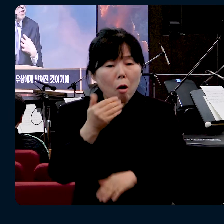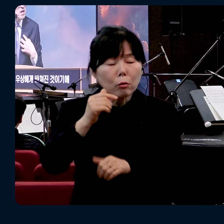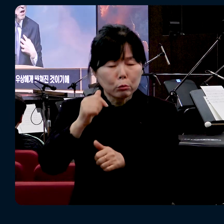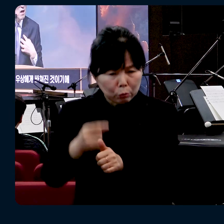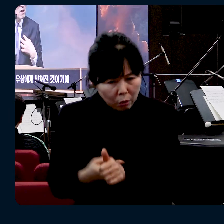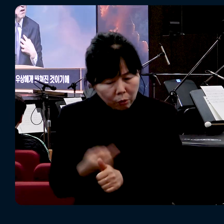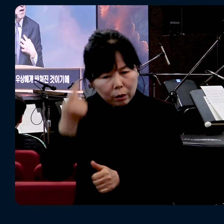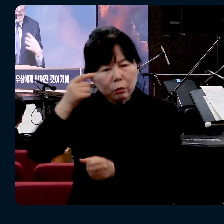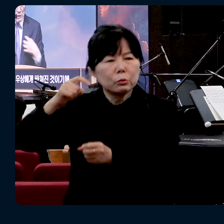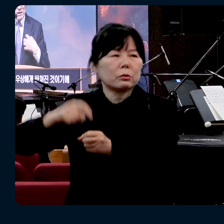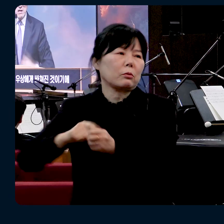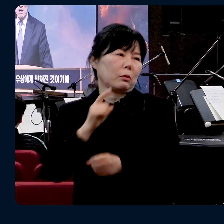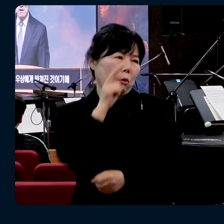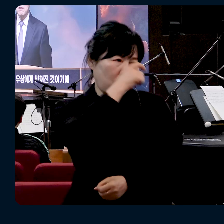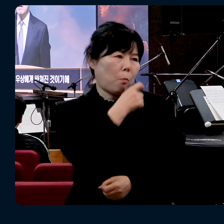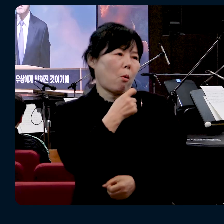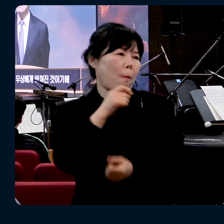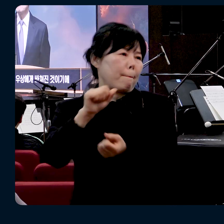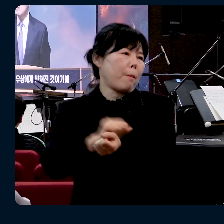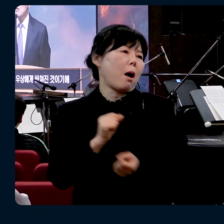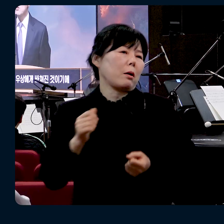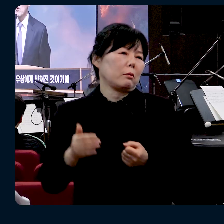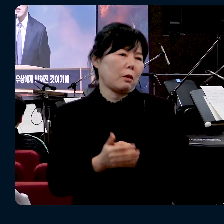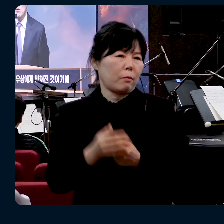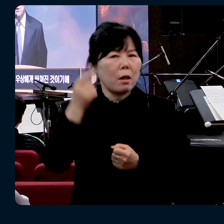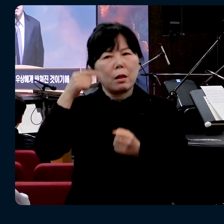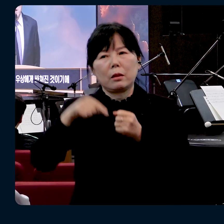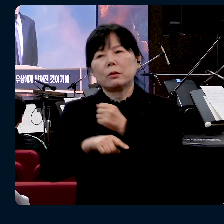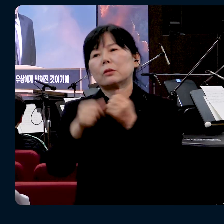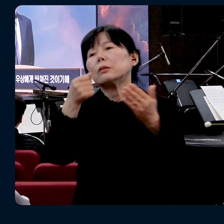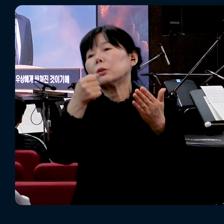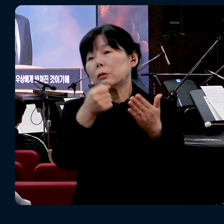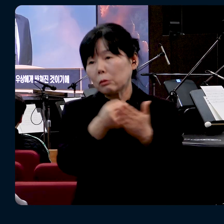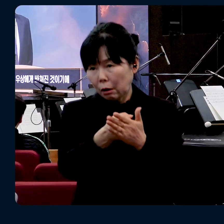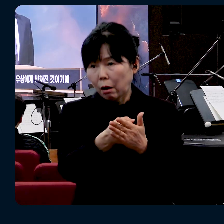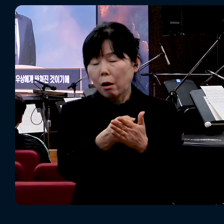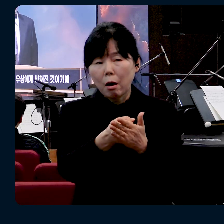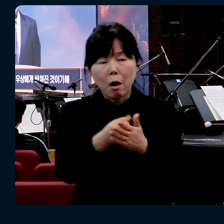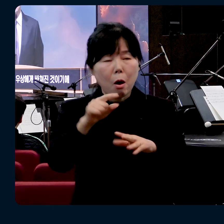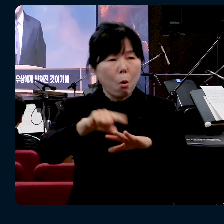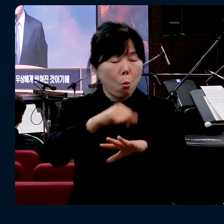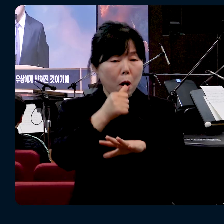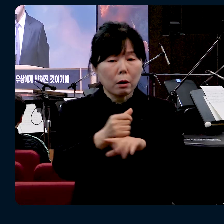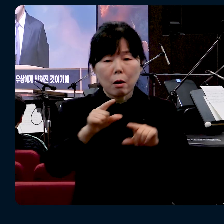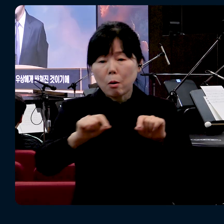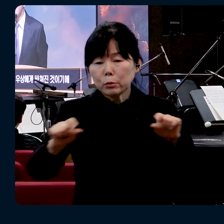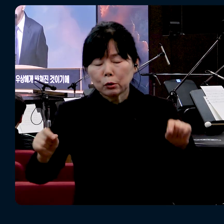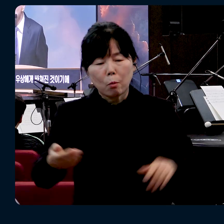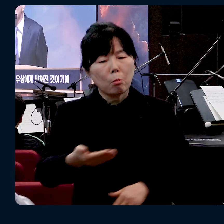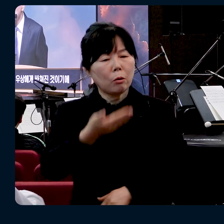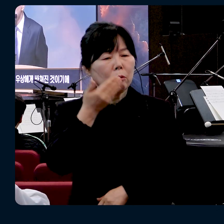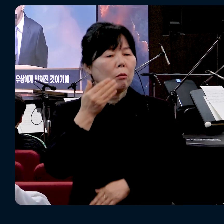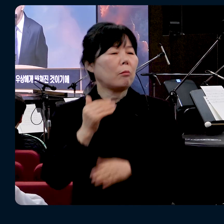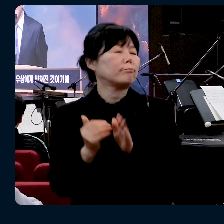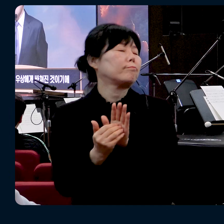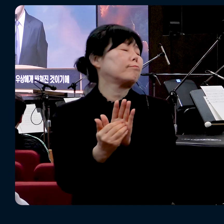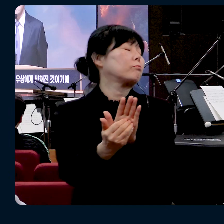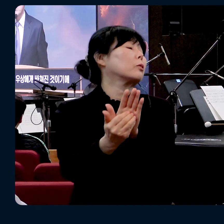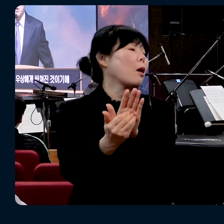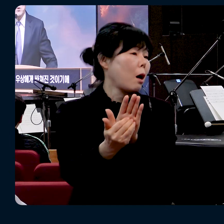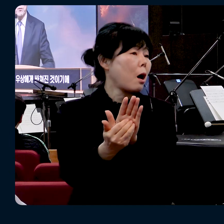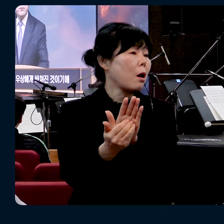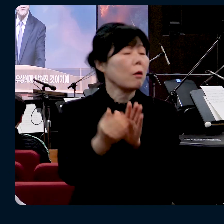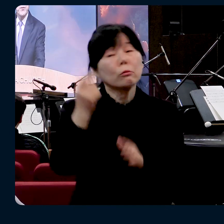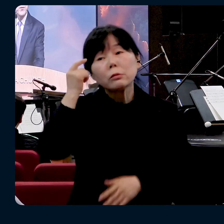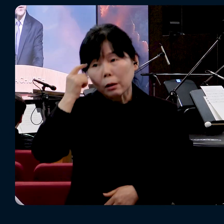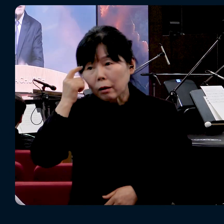자기를 더럽히니까, 그러니까 다니엘이 뜻을 정해서 그래서 그 왕의 음식을 먹기를 거부했다라고